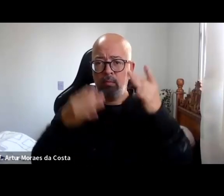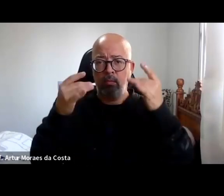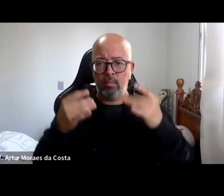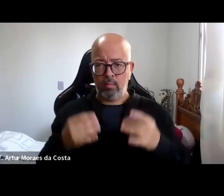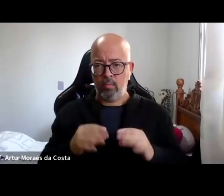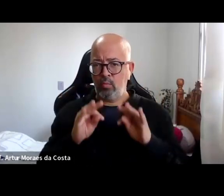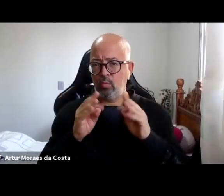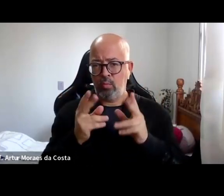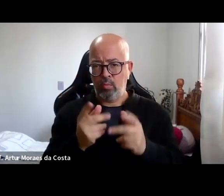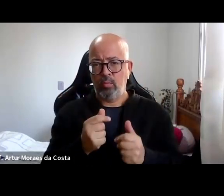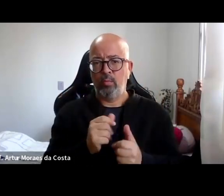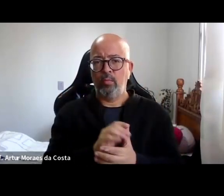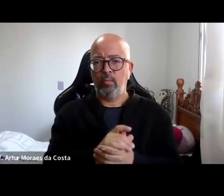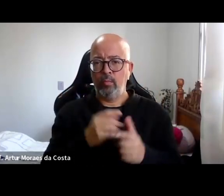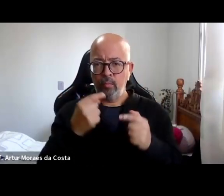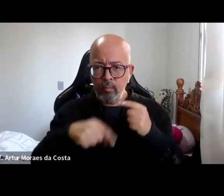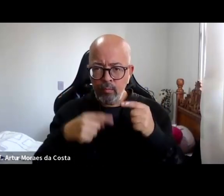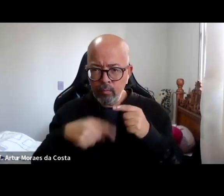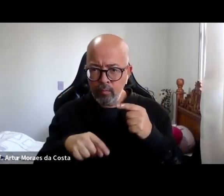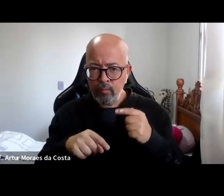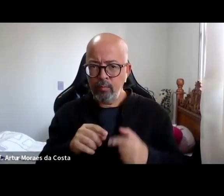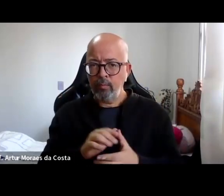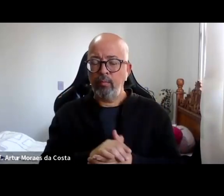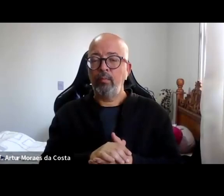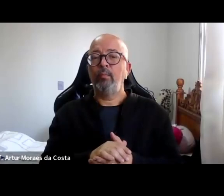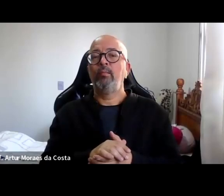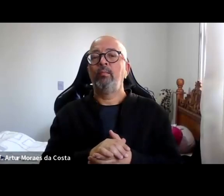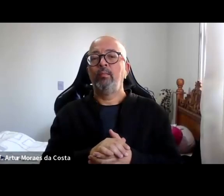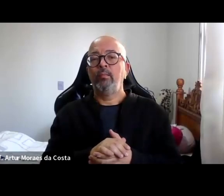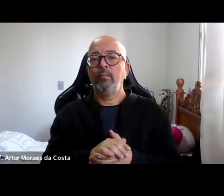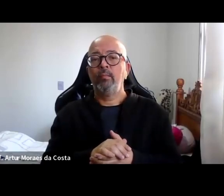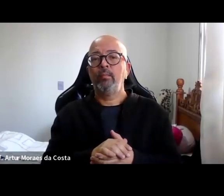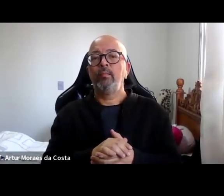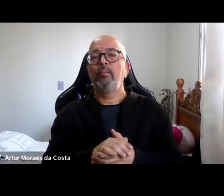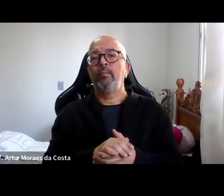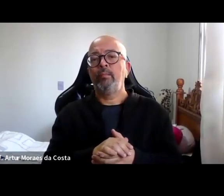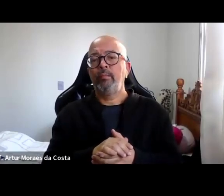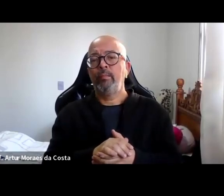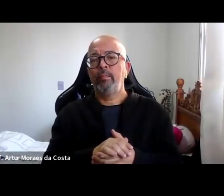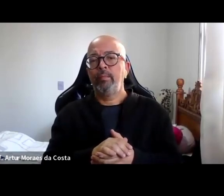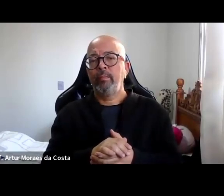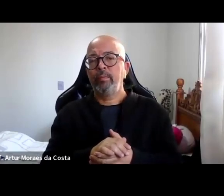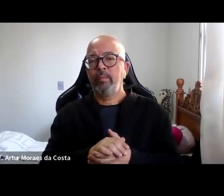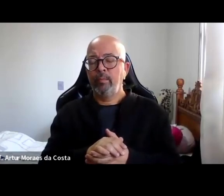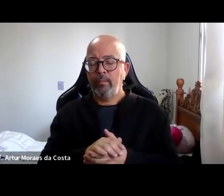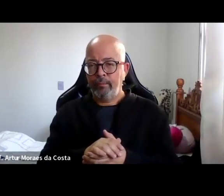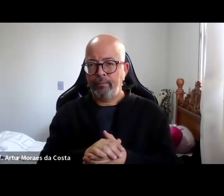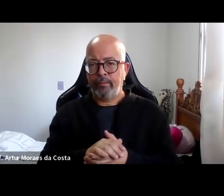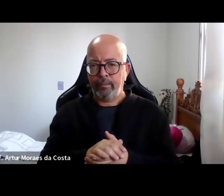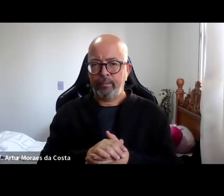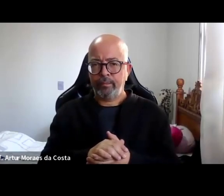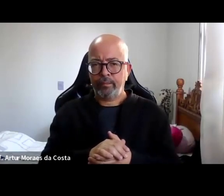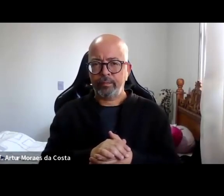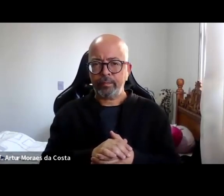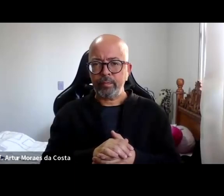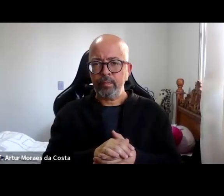Mejor dicho esa parte no quiero que la olvides Sí es que es parte justamente tiene diferentes formas de mostrar